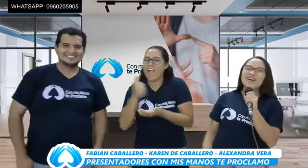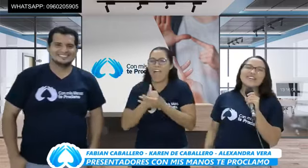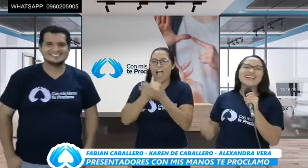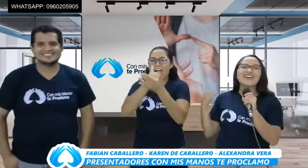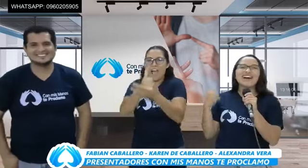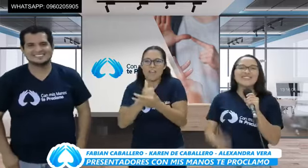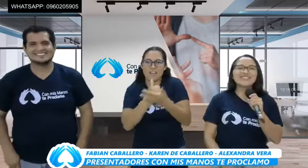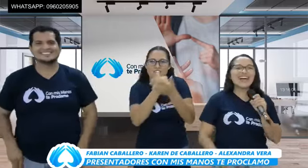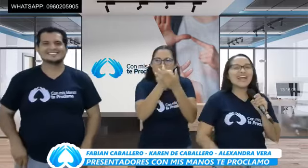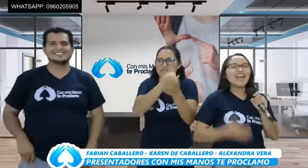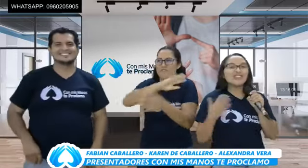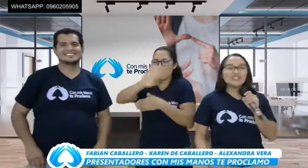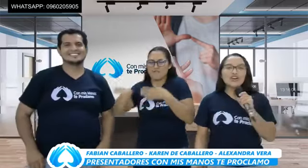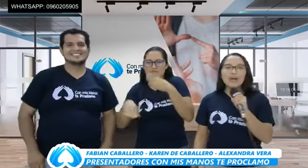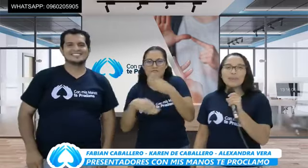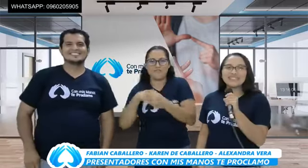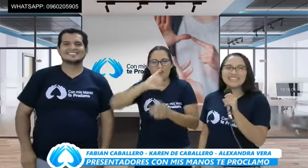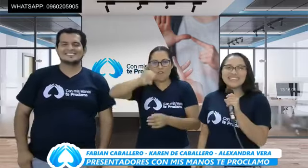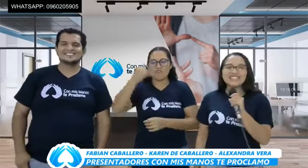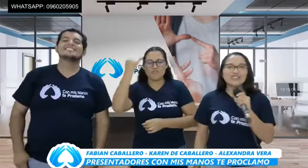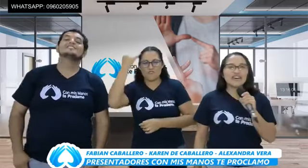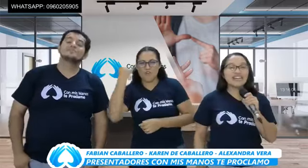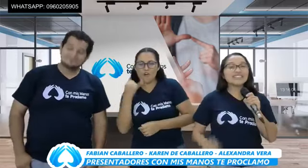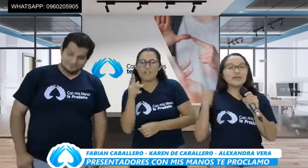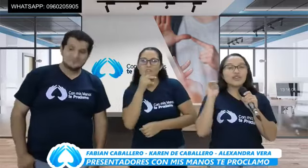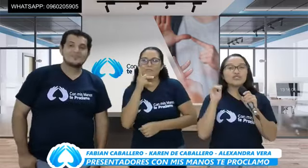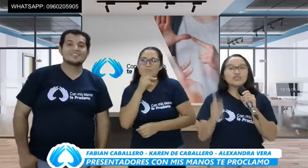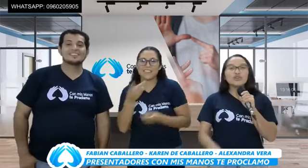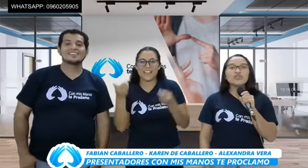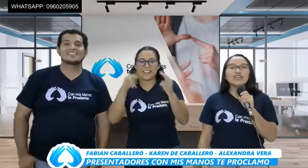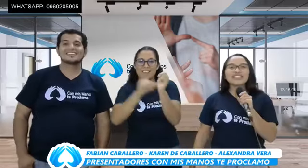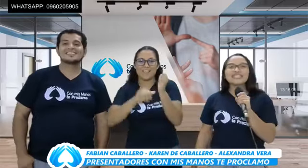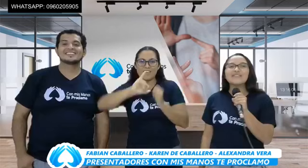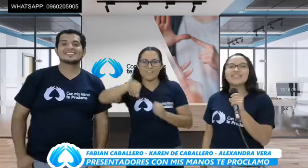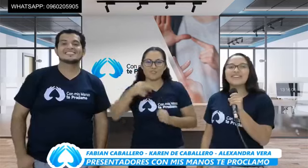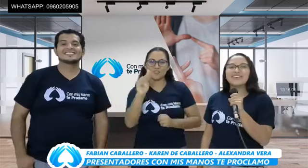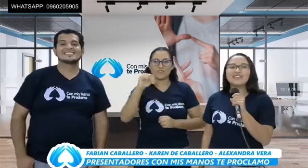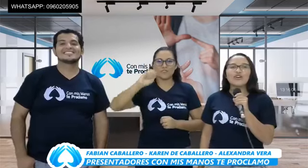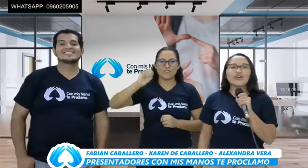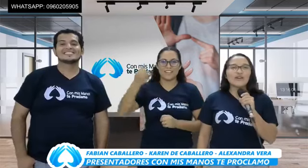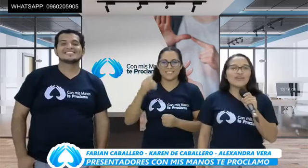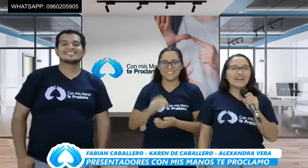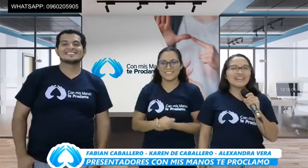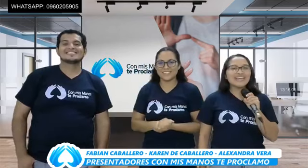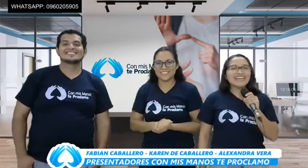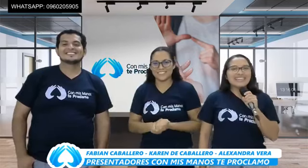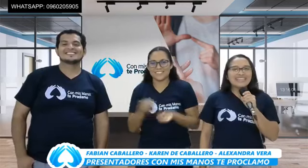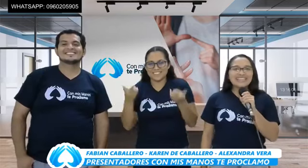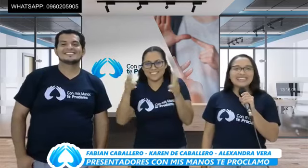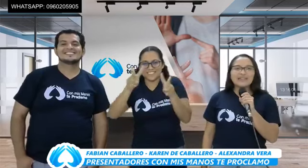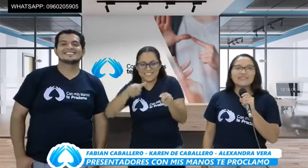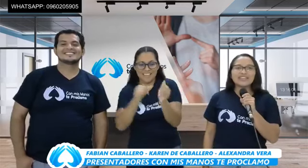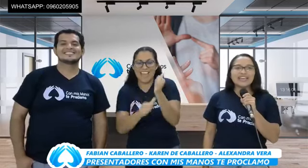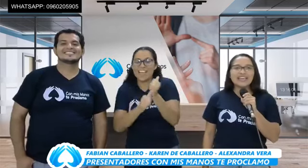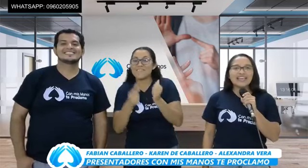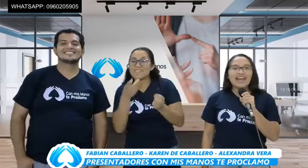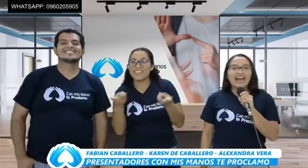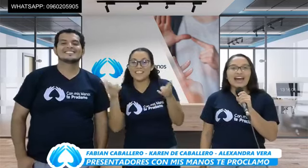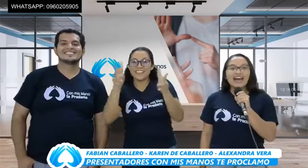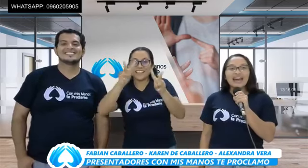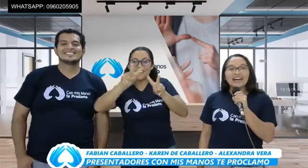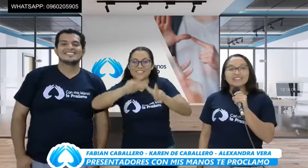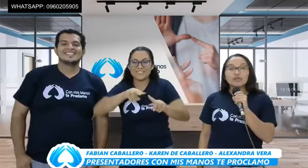nos apoyan, nos ayudan, Jordan, Priscila y Joel, y también Junior, que siempre también nos colaboran, y